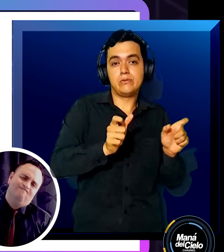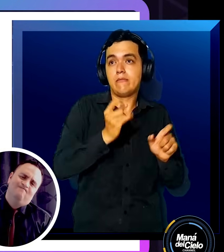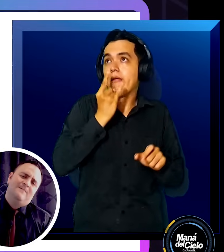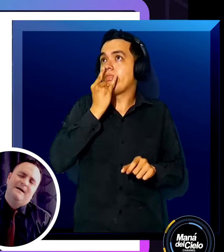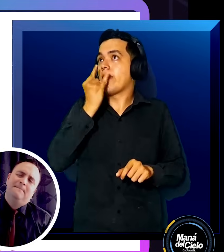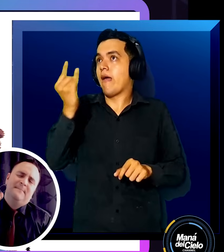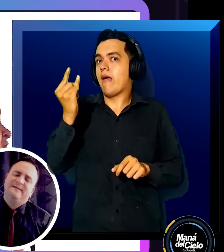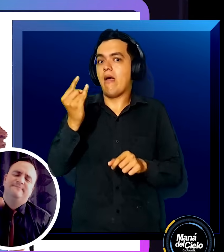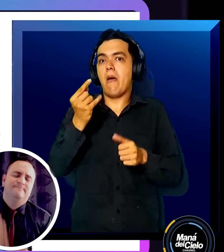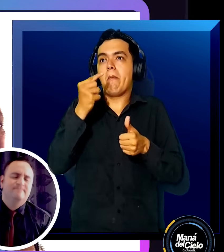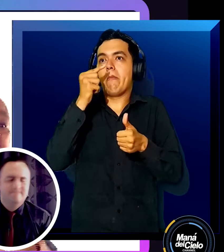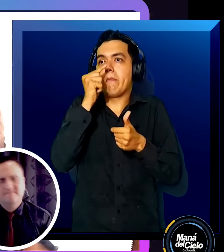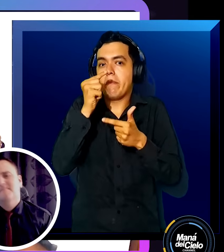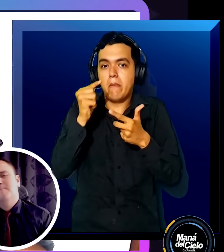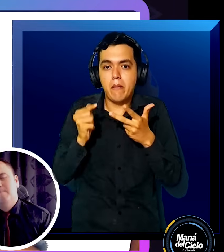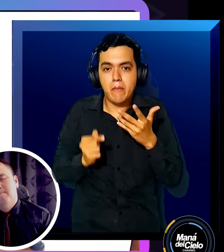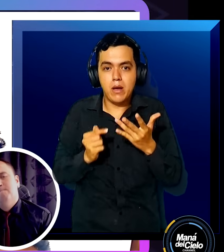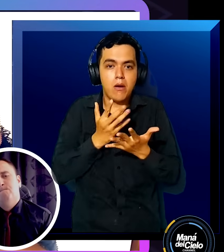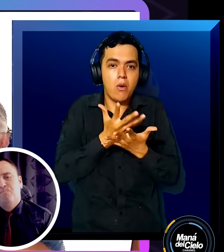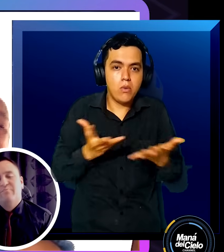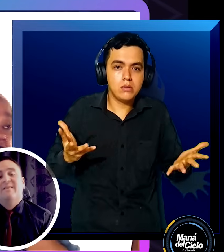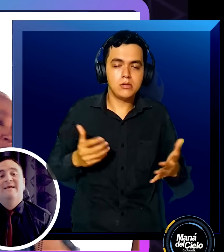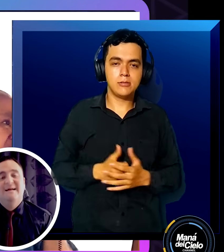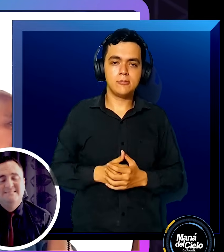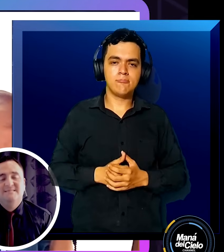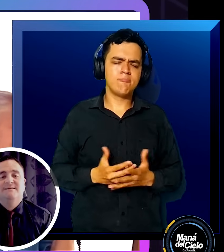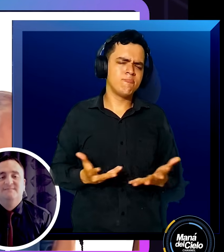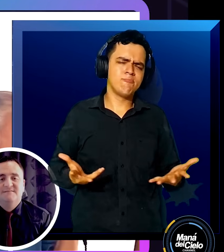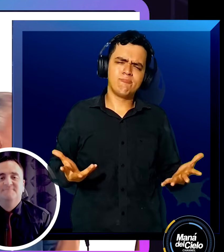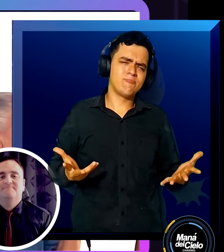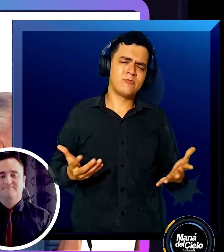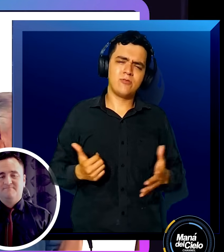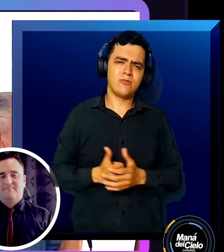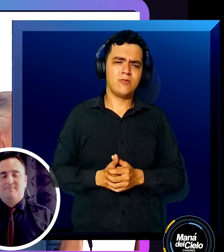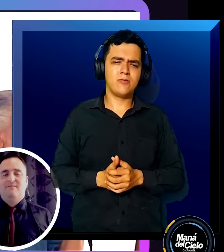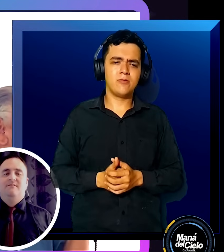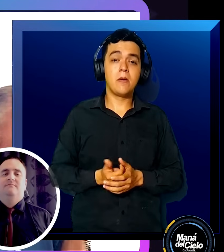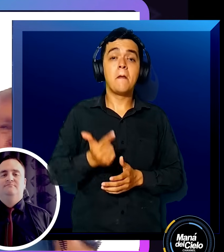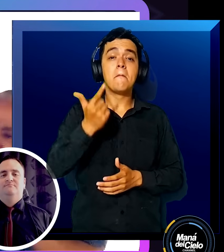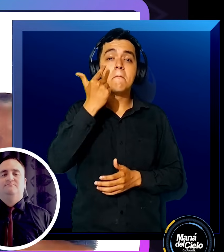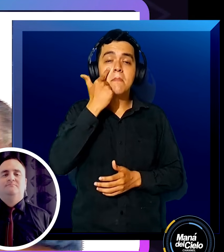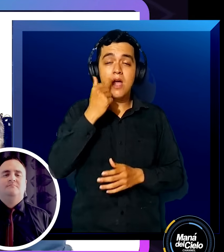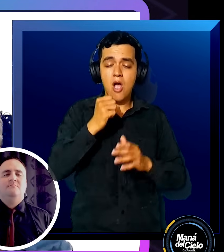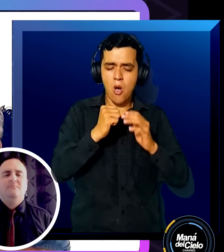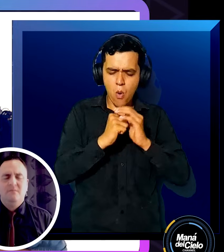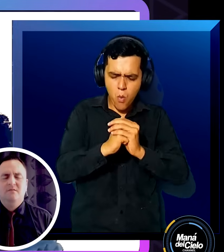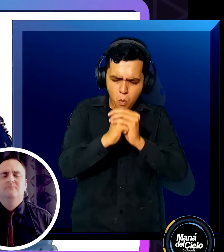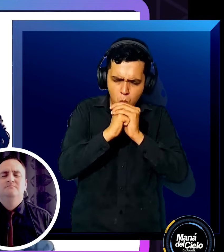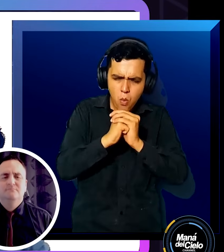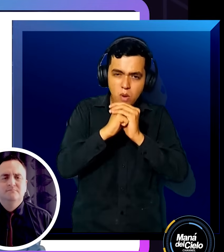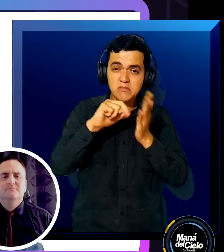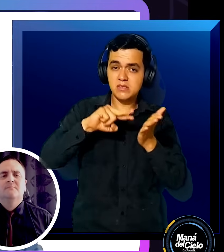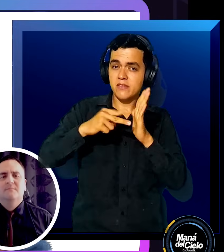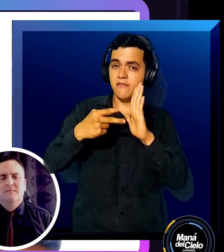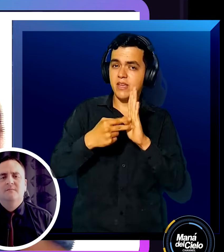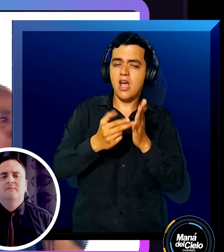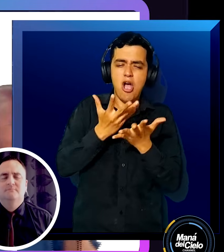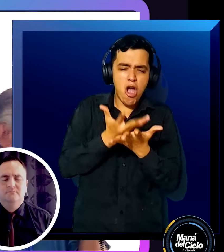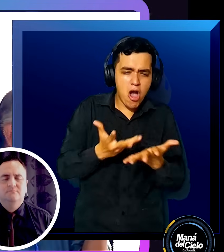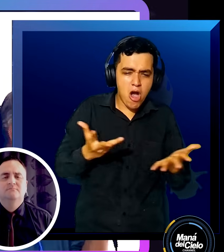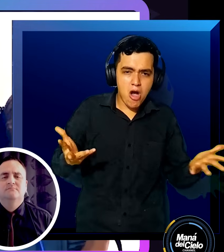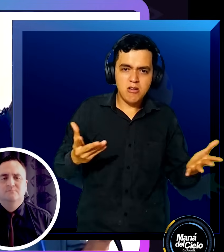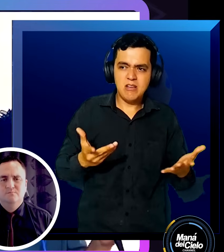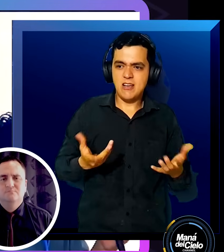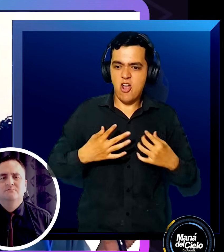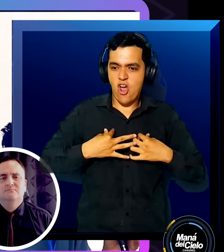aun Salomón, con toda su belleza y esplendor, se vistió como uno de los lirios del campo. No valen ustedes más que ellos,